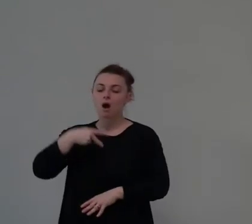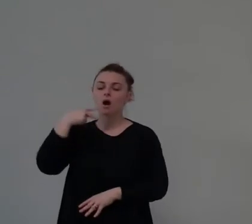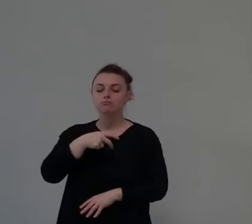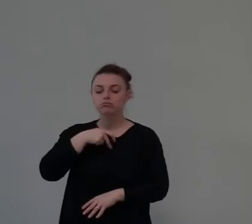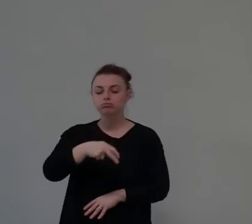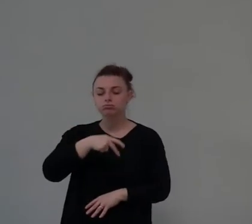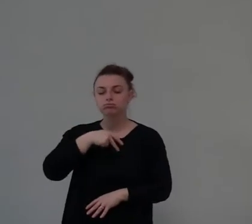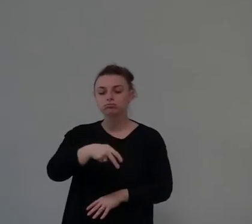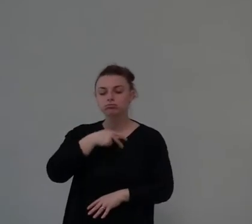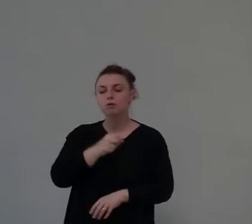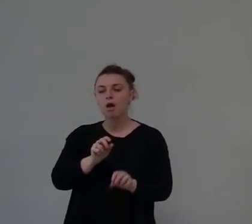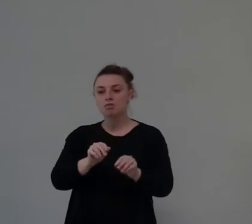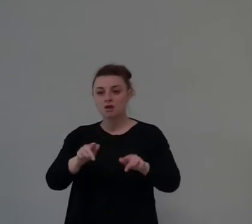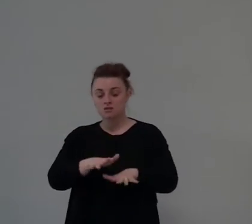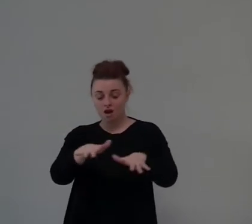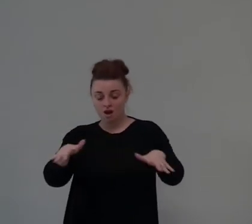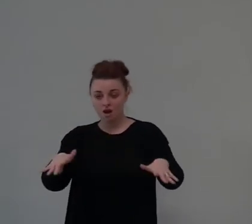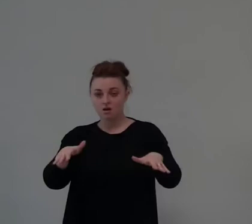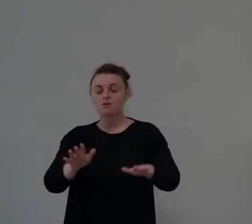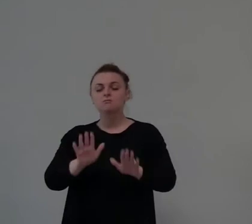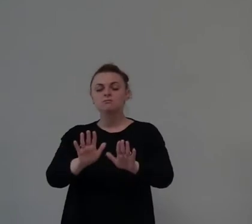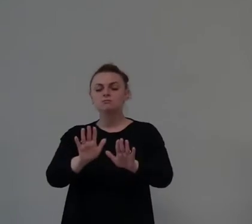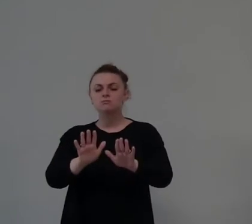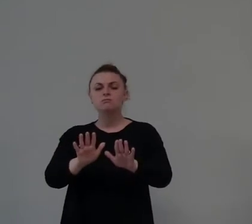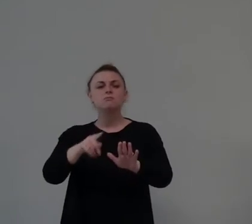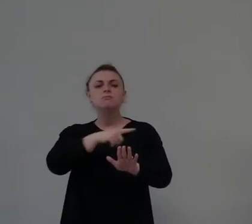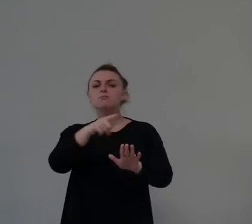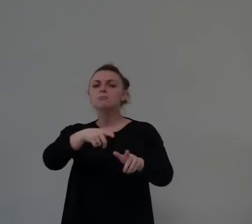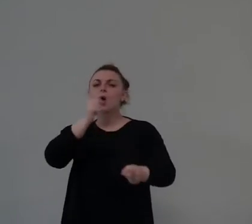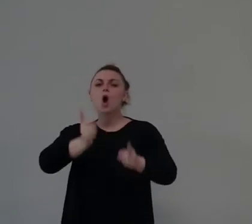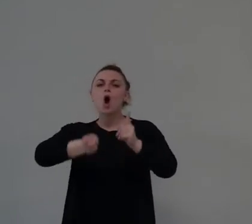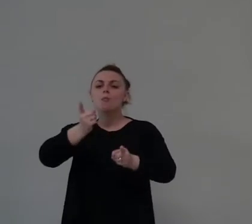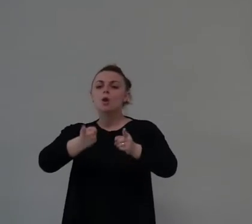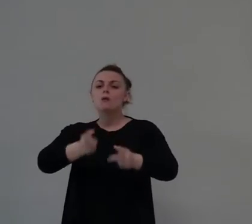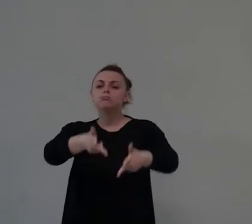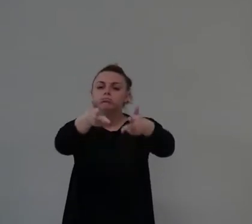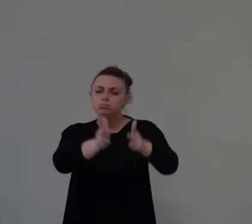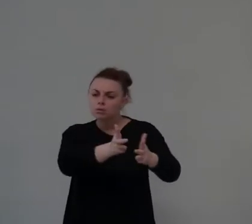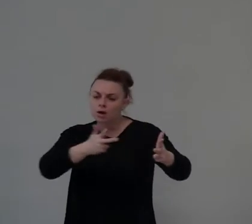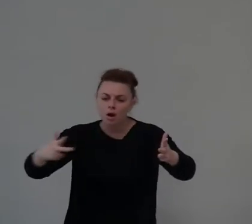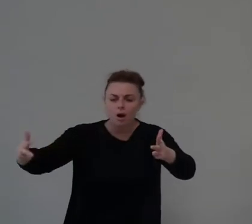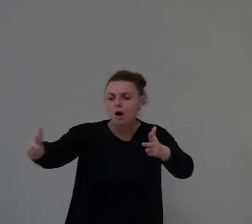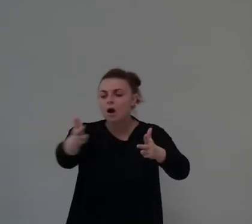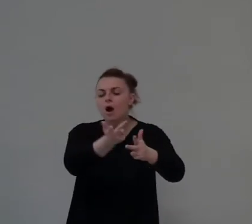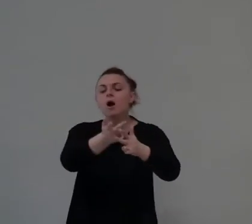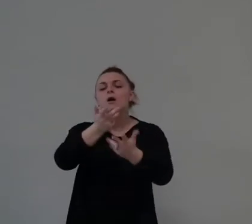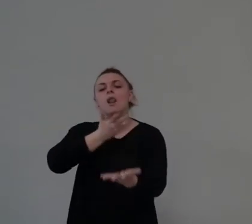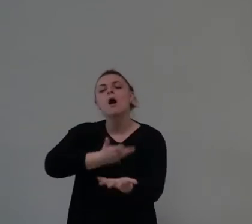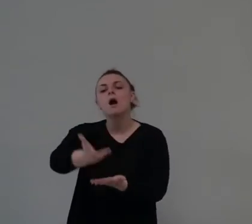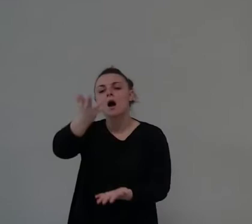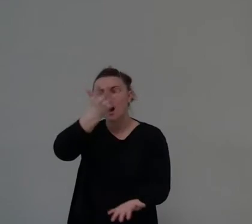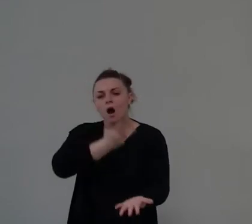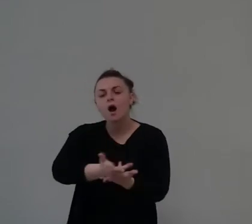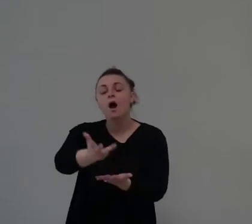deserto, prende, mette seduto tutto quanto il suo popolo e comincia a raccontare alle nuove generazioni